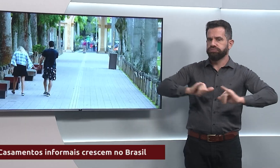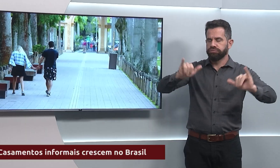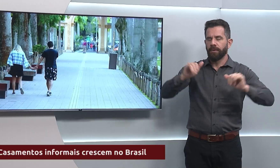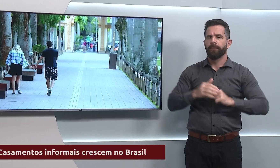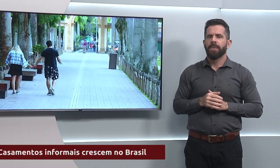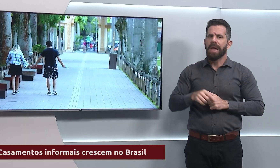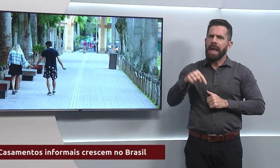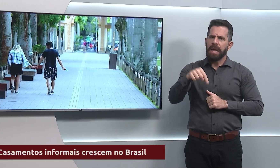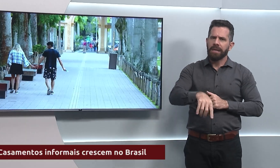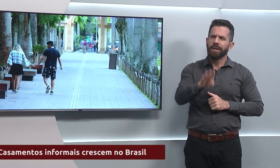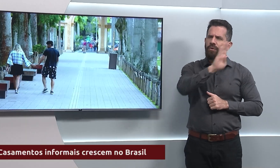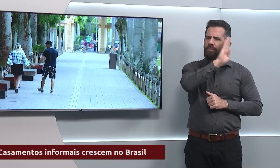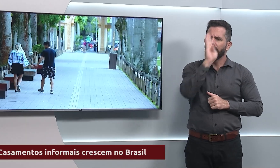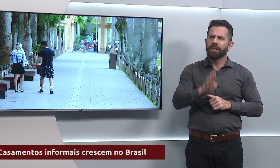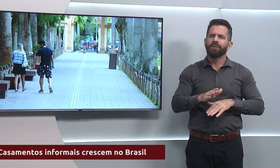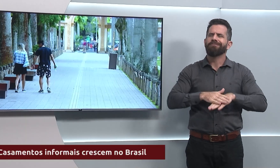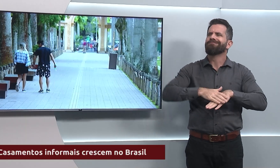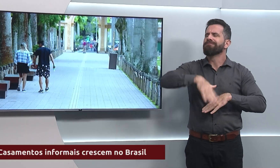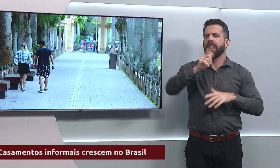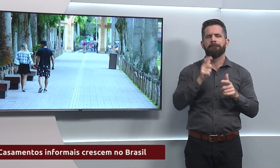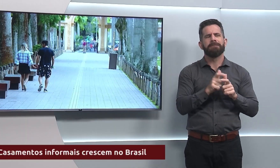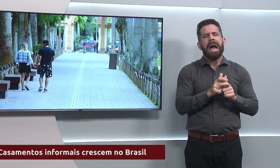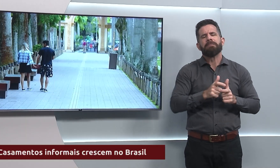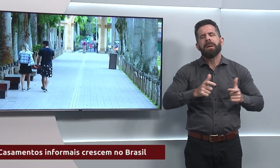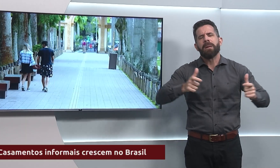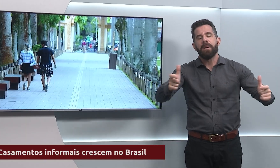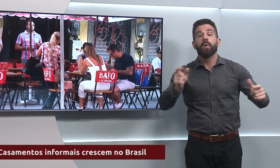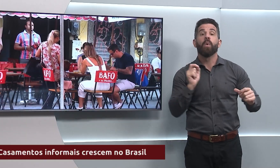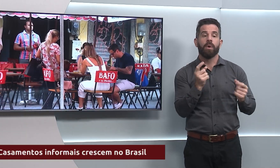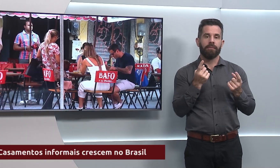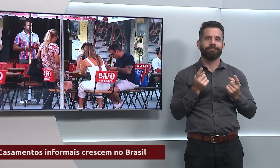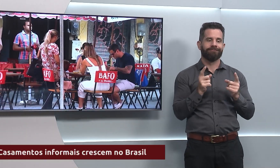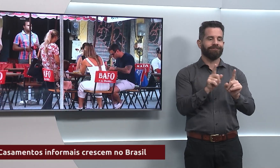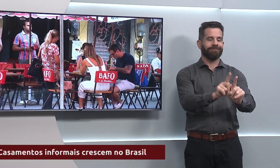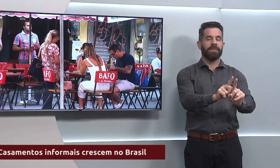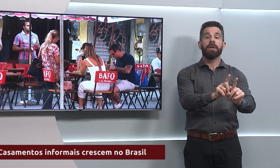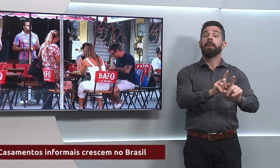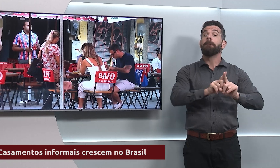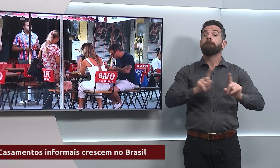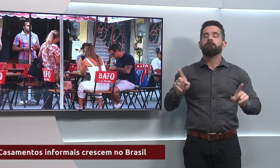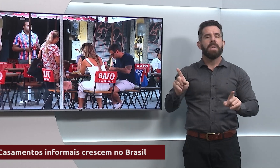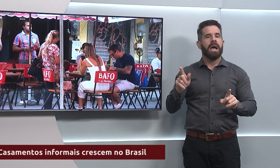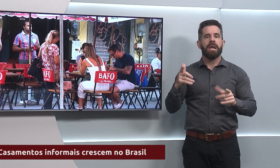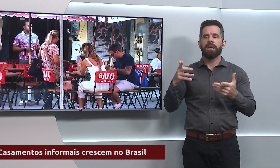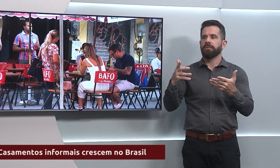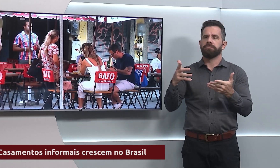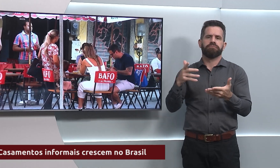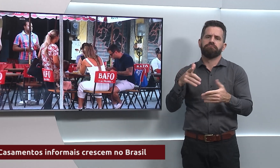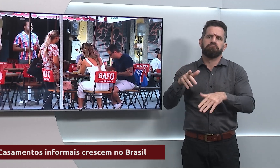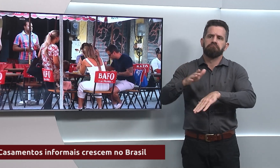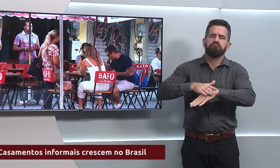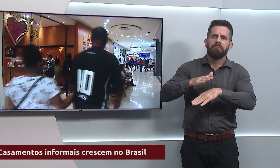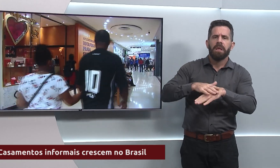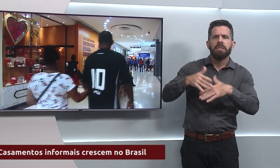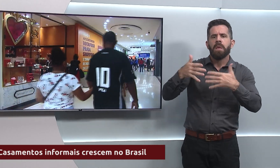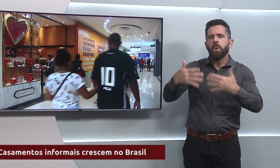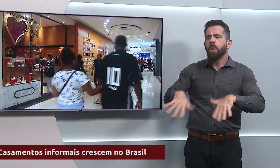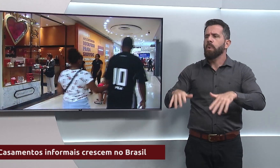país o número de pessoas que estão em uma união, mas dispensaram qualquer tipo de cerimônia, seja religiosa